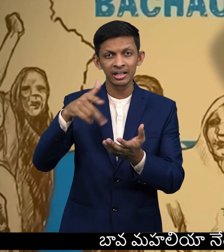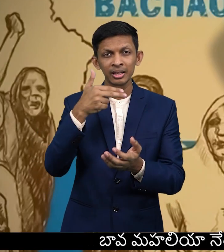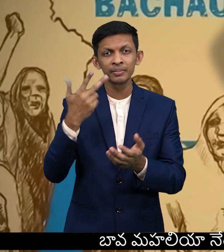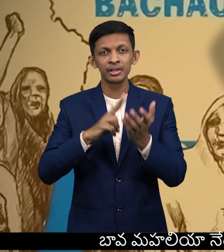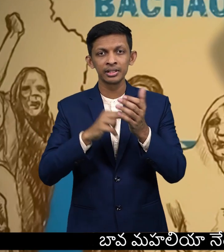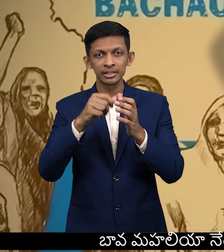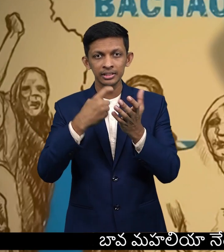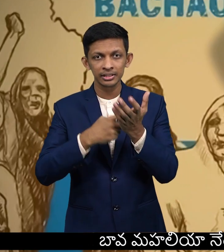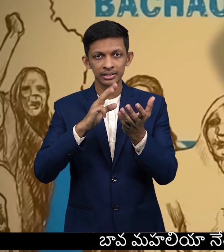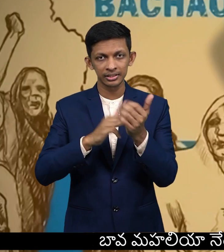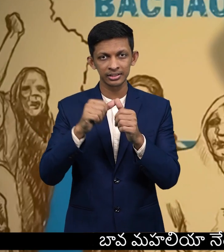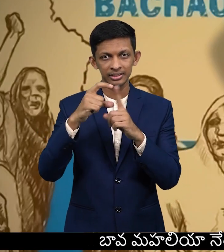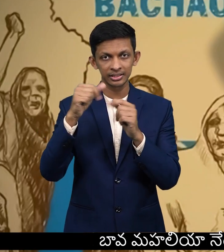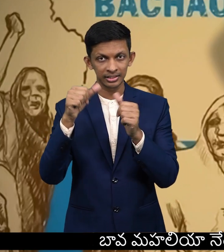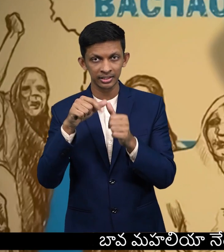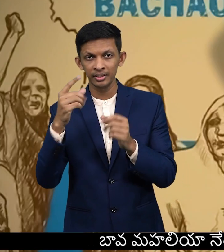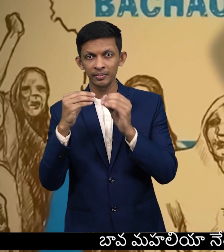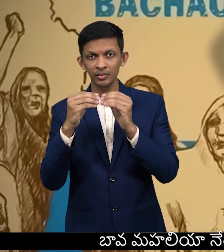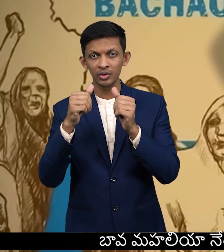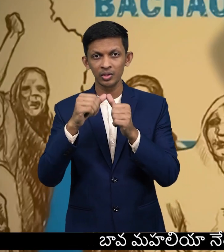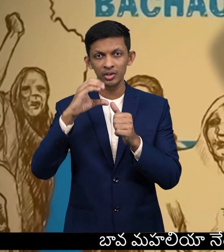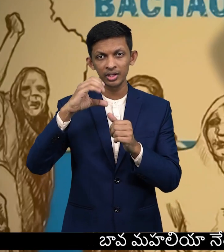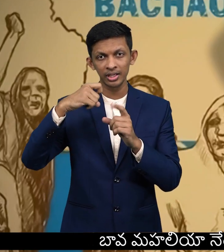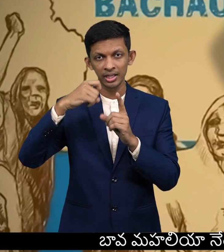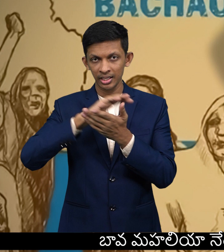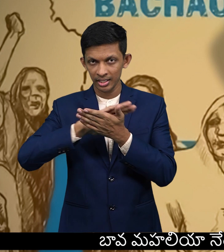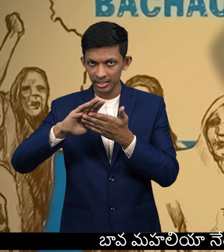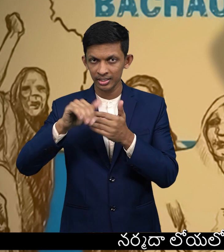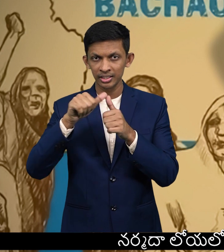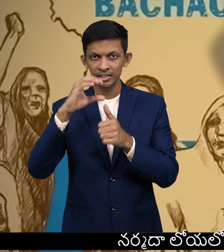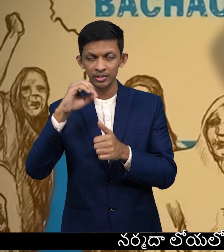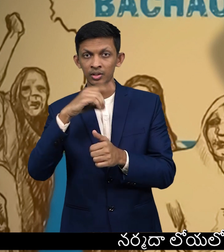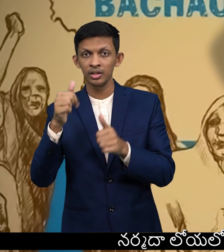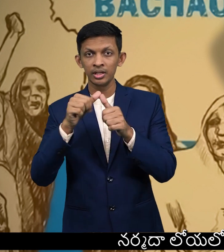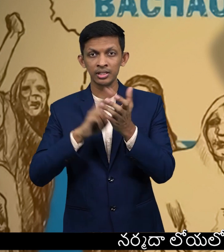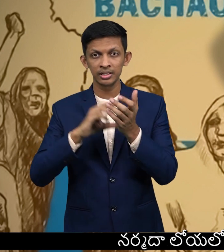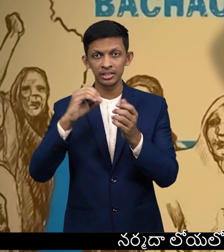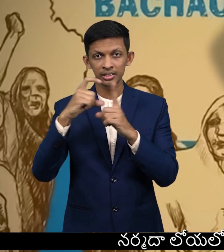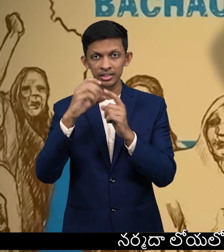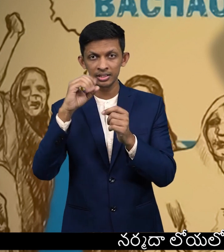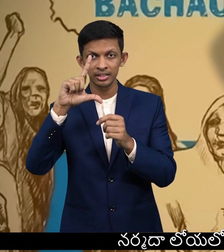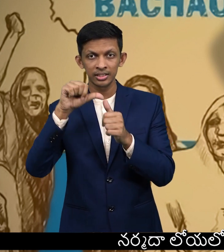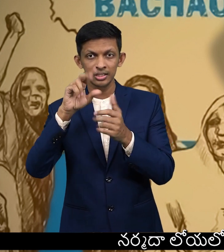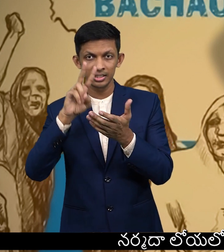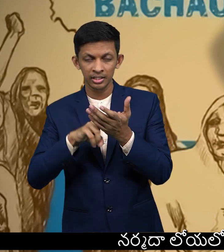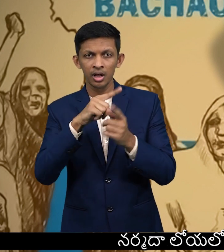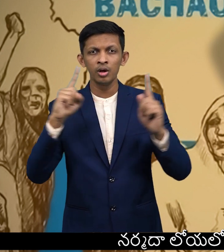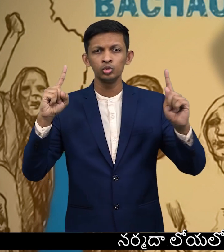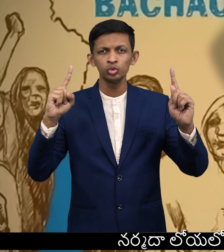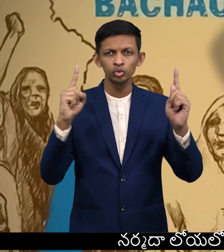బావ మహాలియా నేతృత్వంలోని నర్మదా బచావో అనోడోలన్ నర్మదా లోయలో ఆనకట్ట